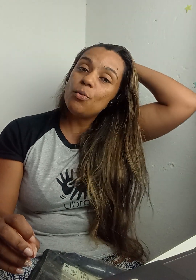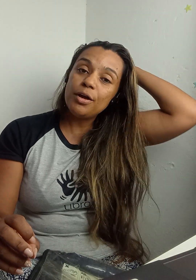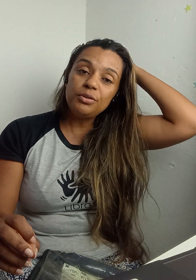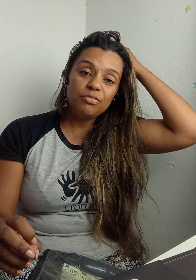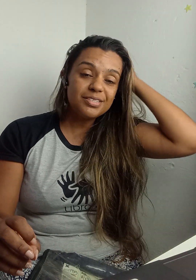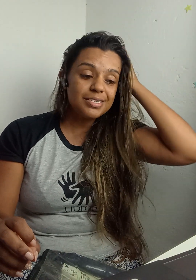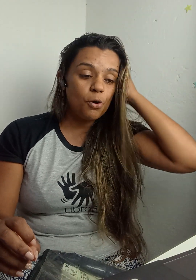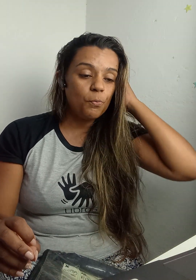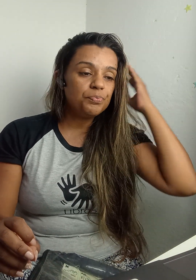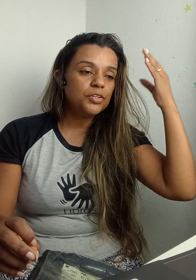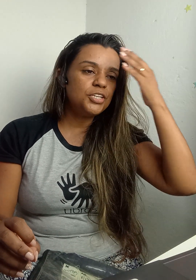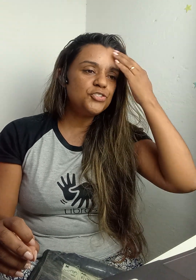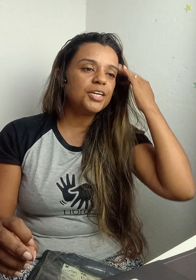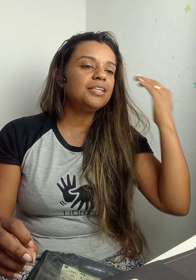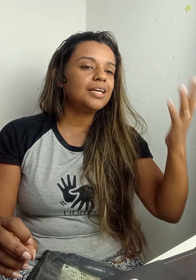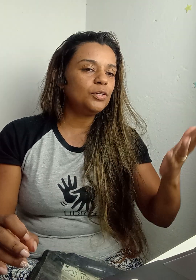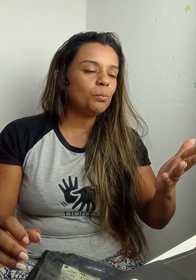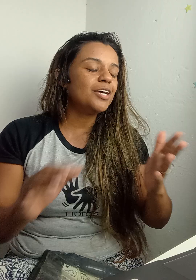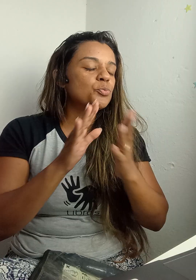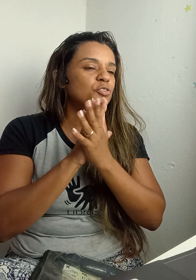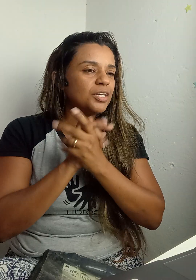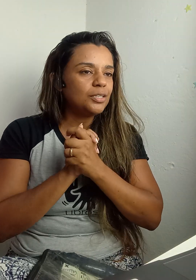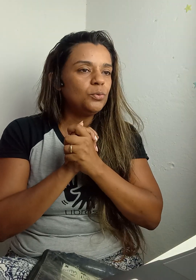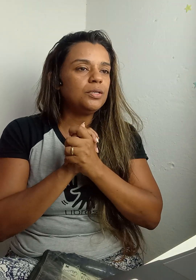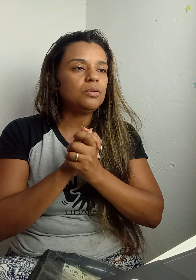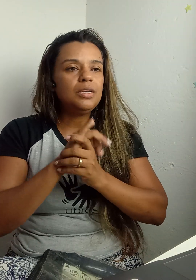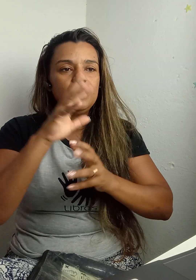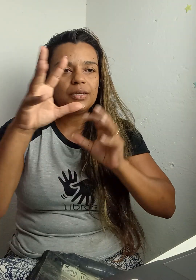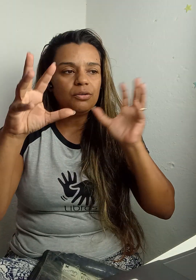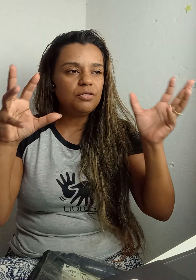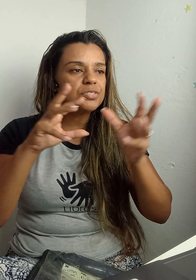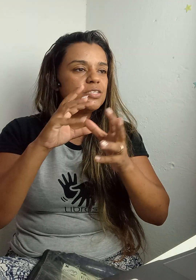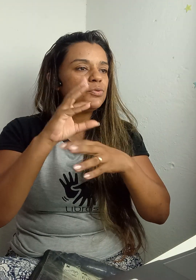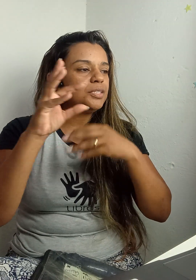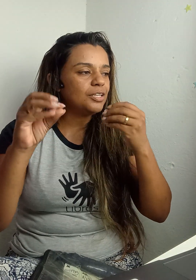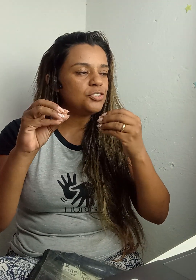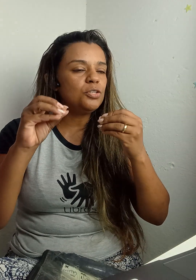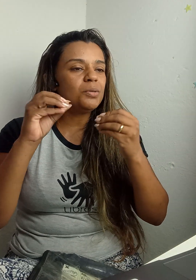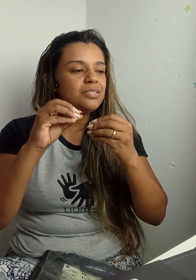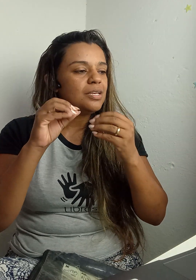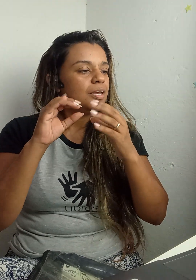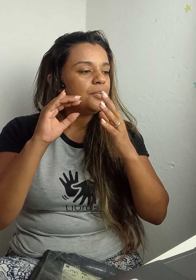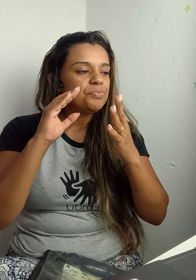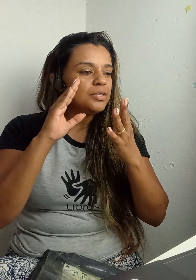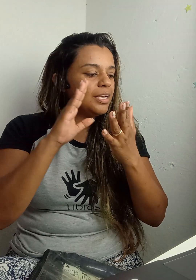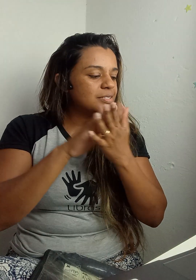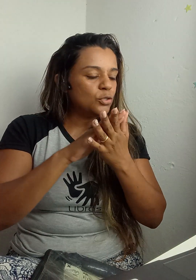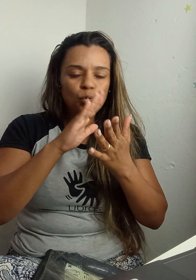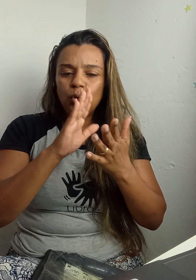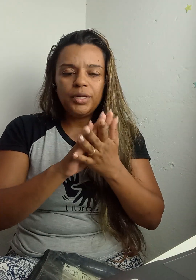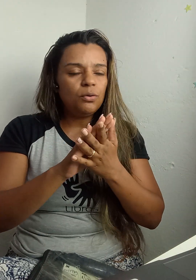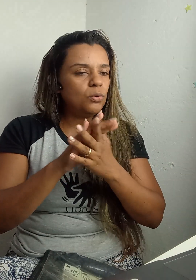é universal. Gente, quem tá aqui no básico pode ficar tranquilo. Quero que vocês vão interagindo, mas acertou,